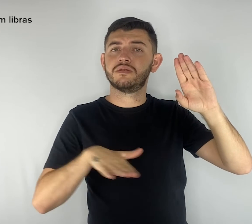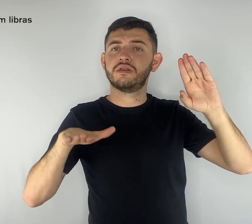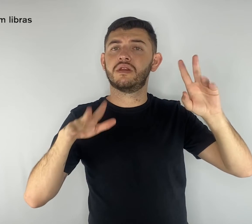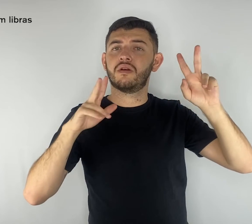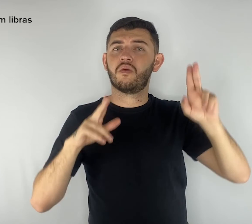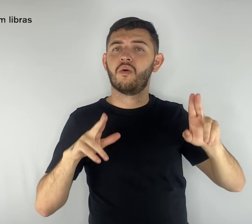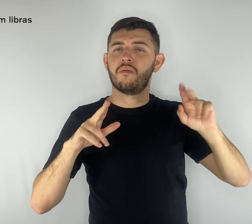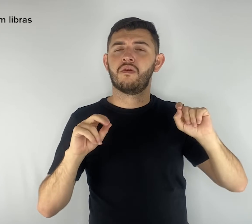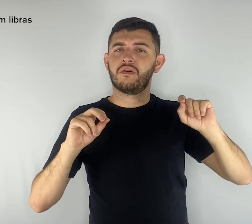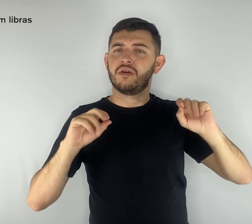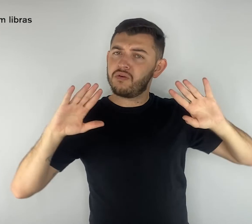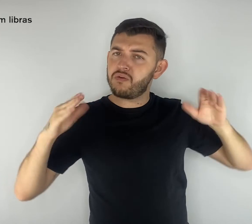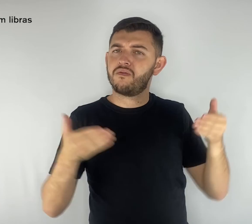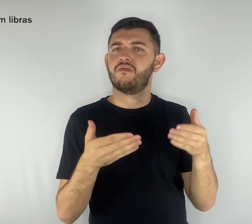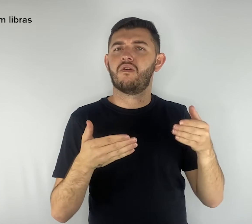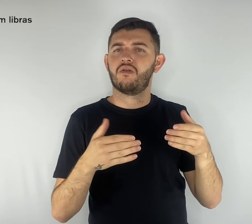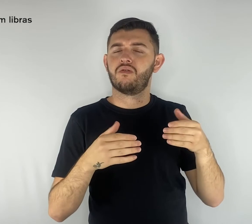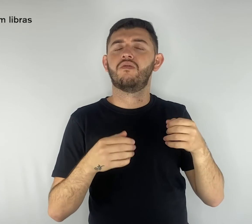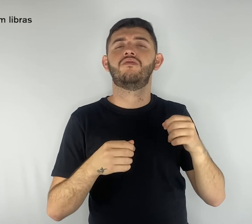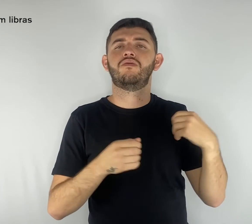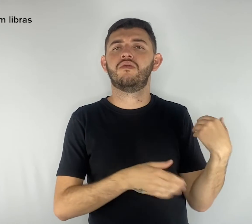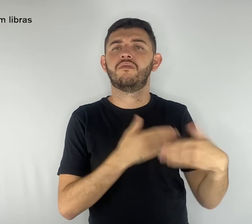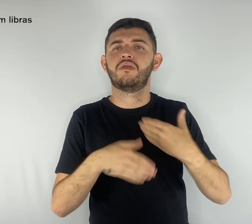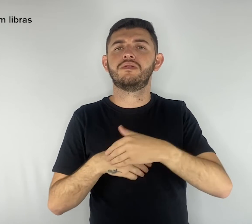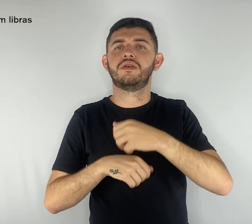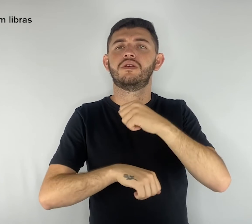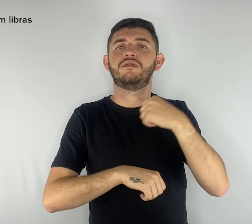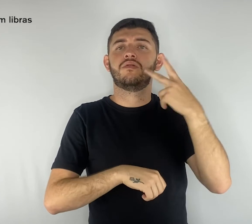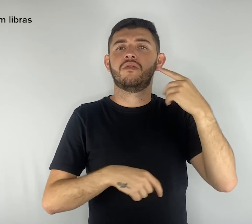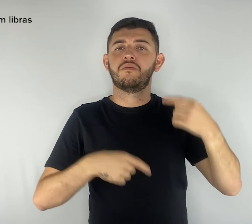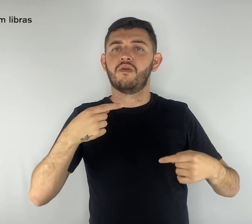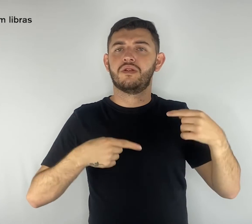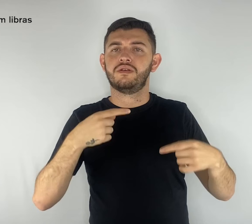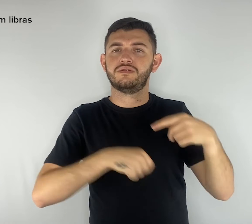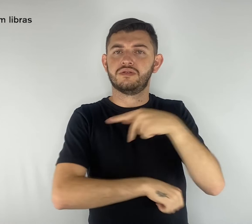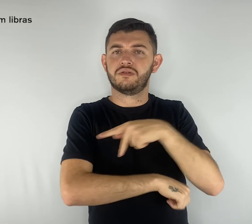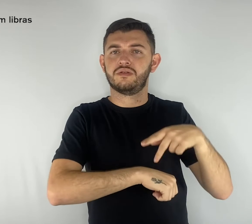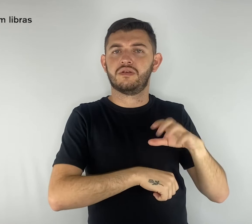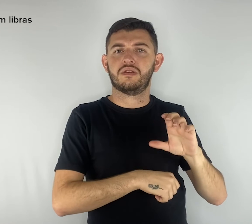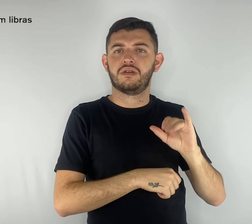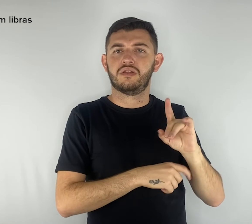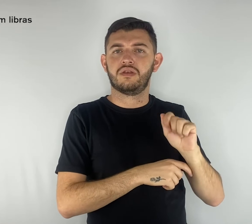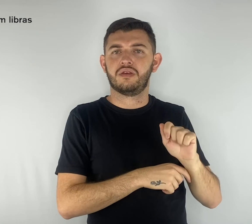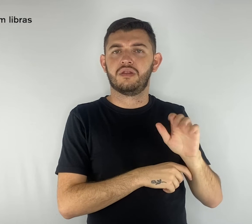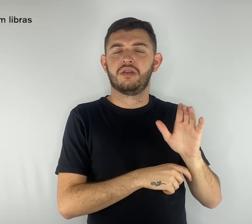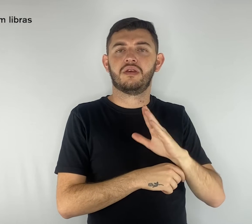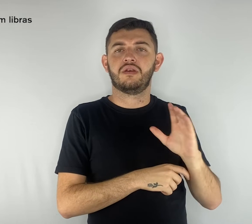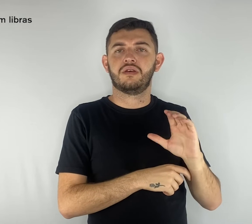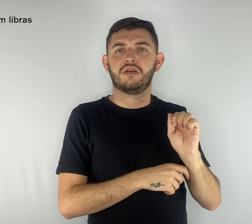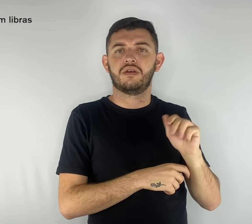como centro do processo político e pedagógico. Cida Camarano, professora aposentada